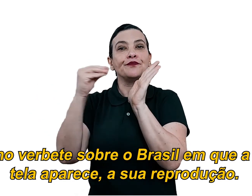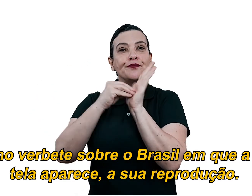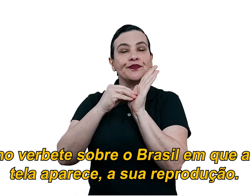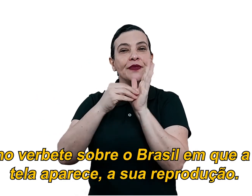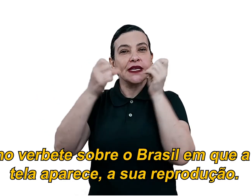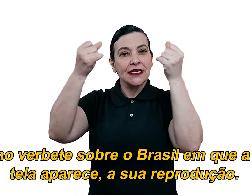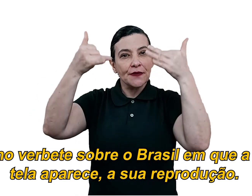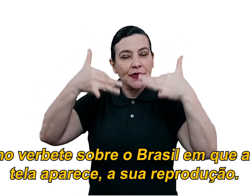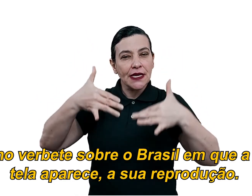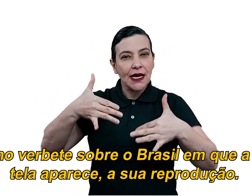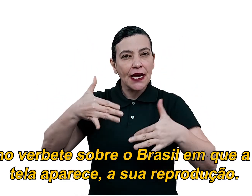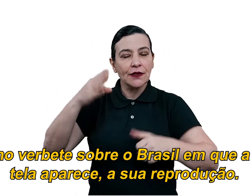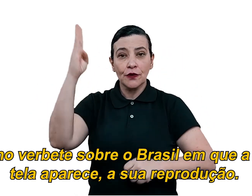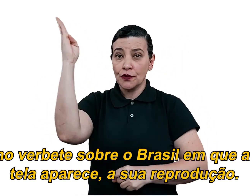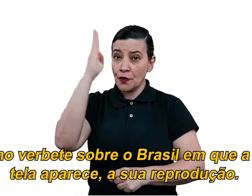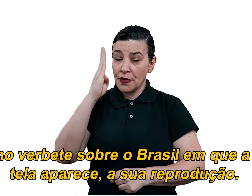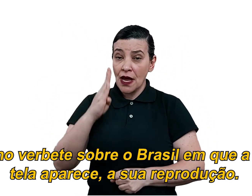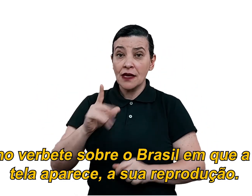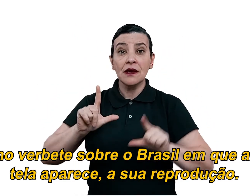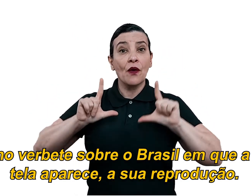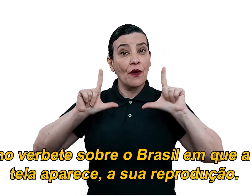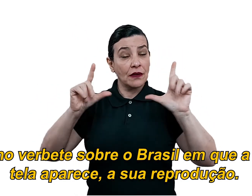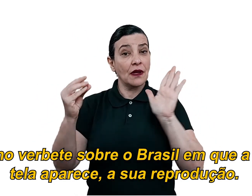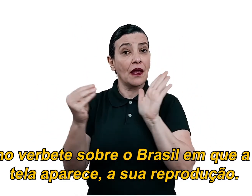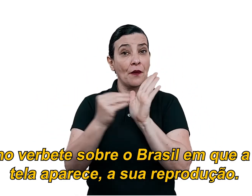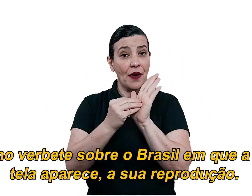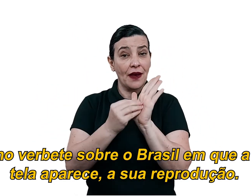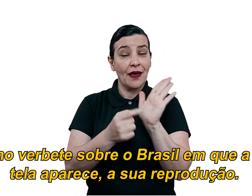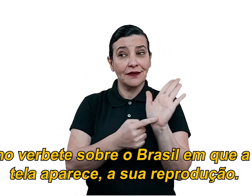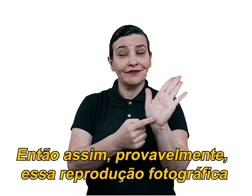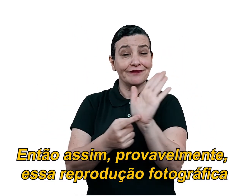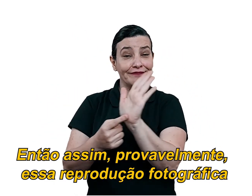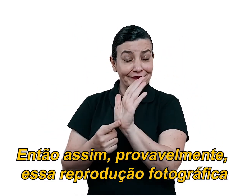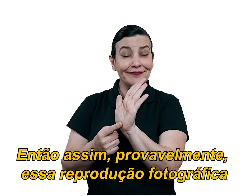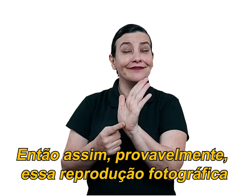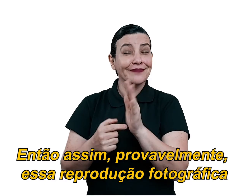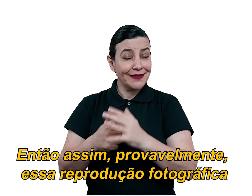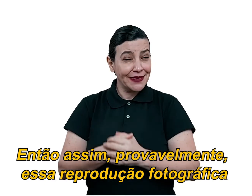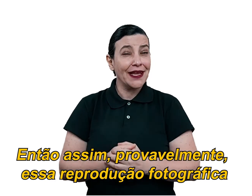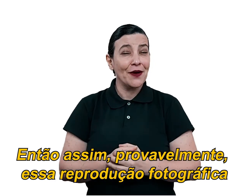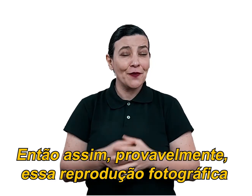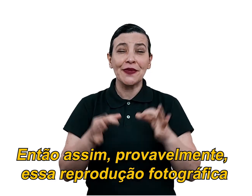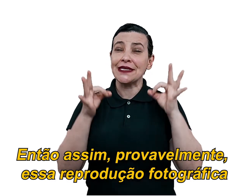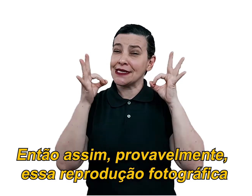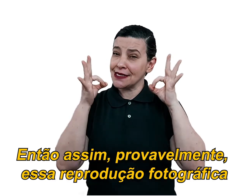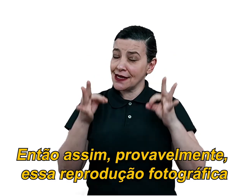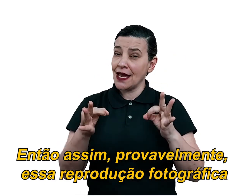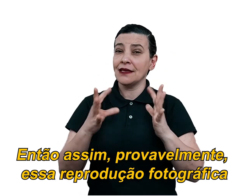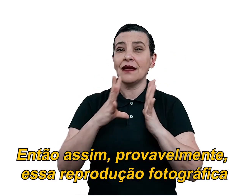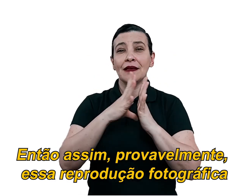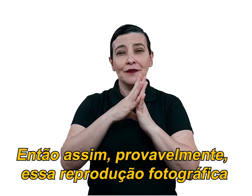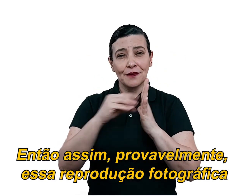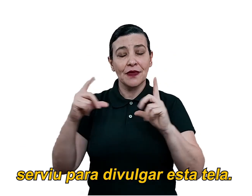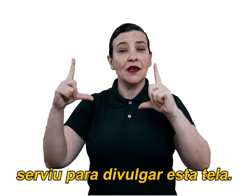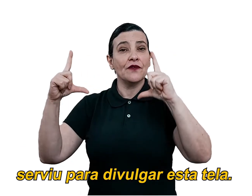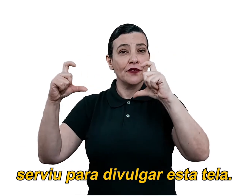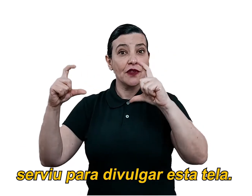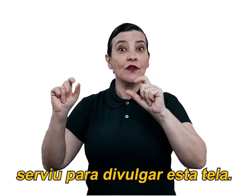Brasil, em que a tela aparece a sua reprodução. Então, assim, provavelmente essa reprodução fotográfica serviu para divulgar